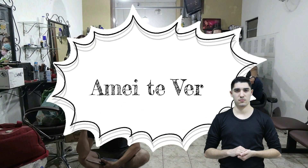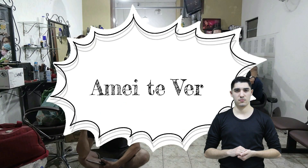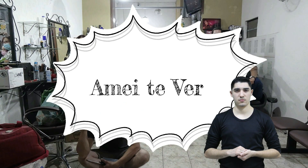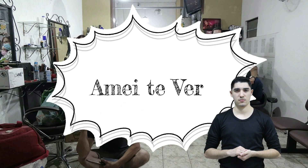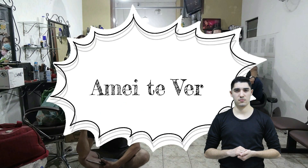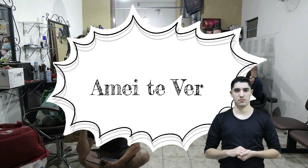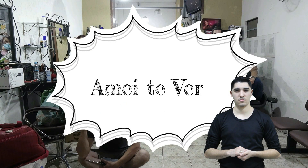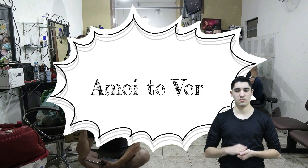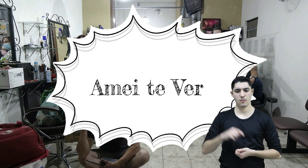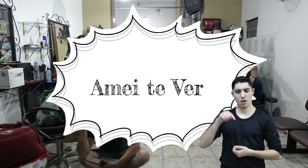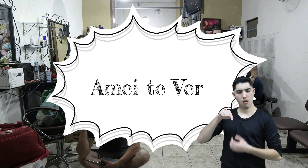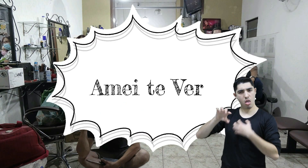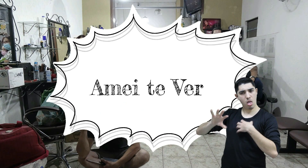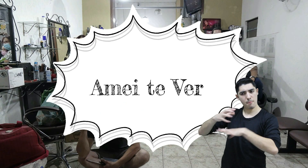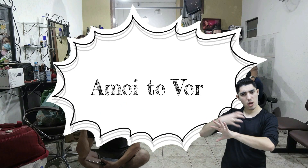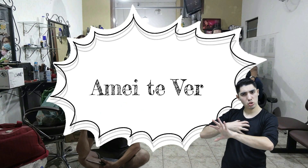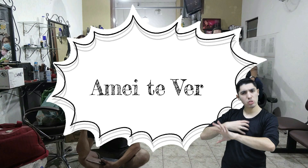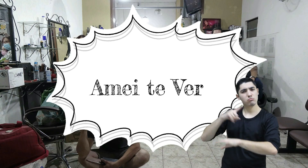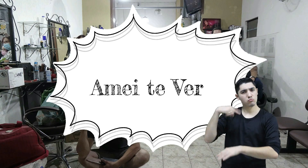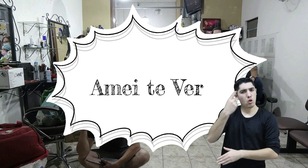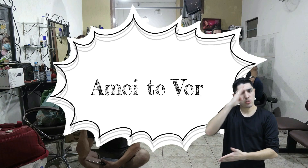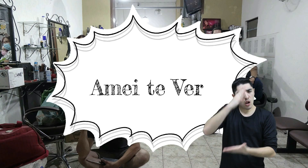Nós acreditamos na empatia.